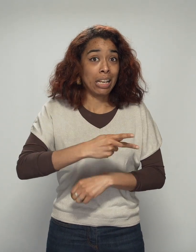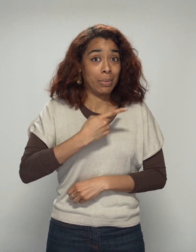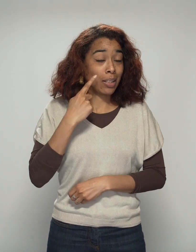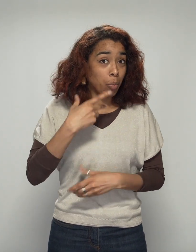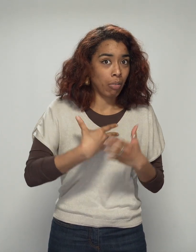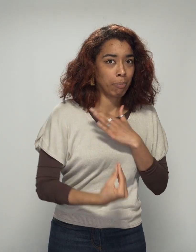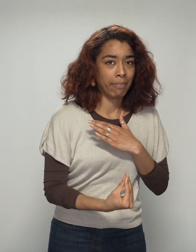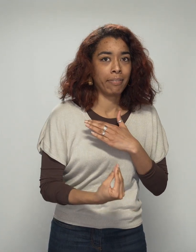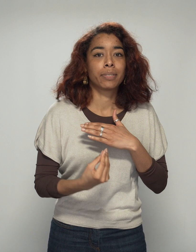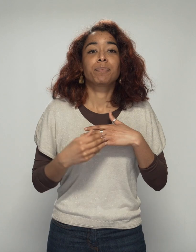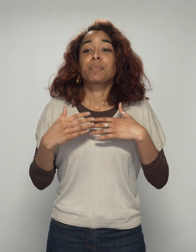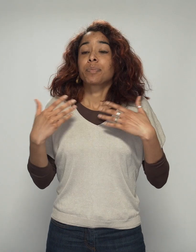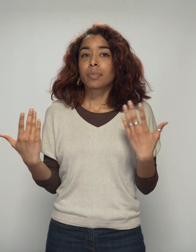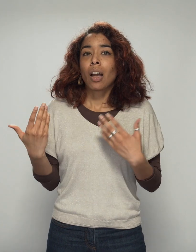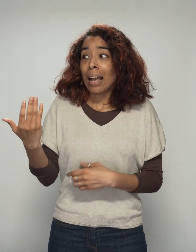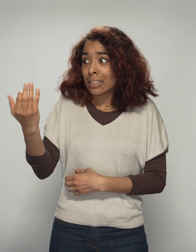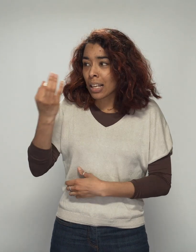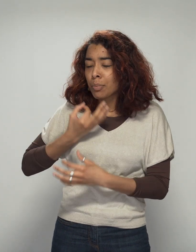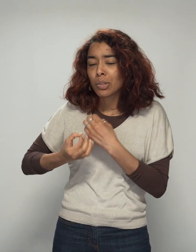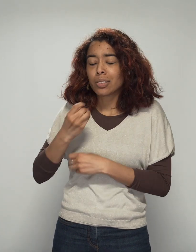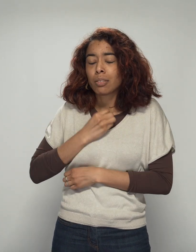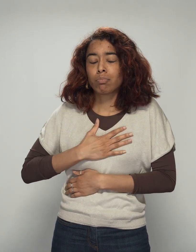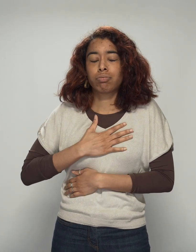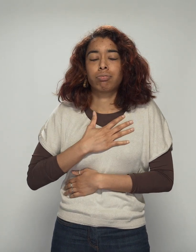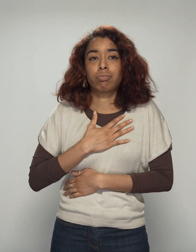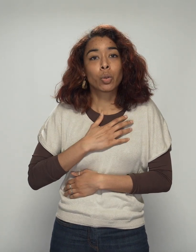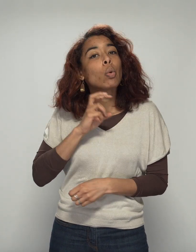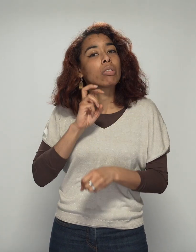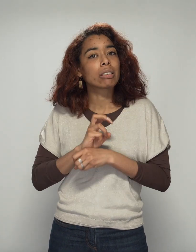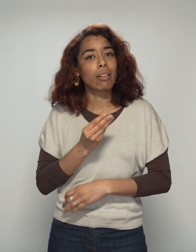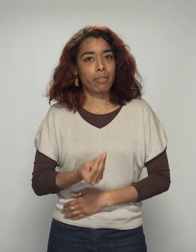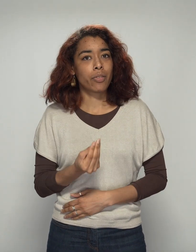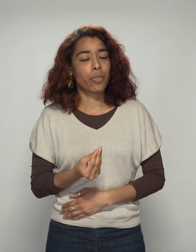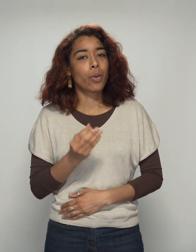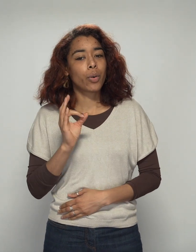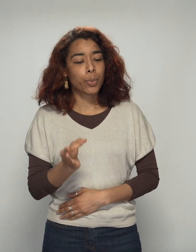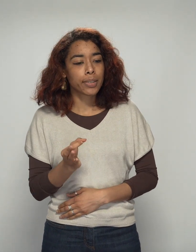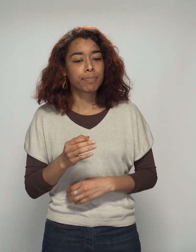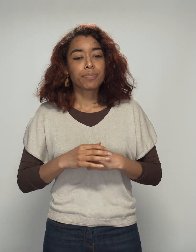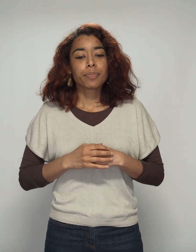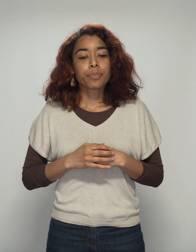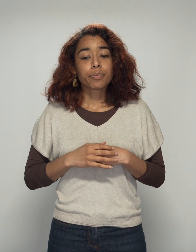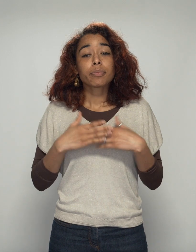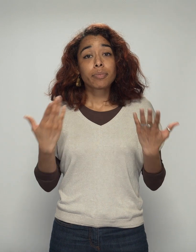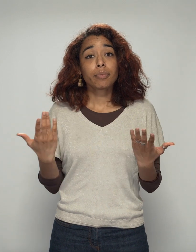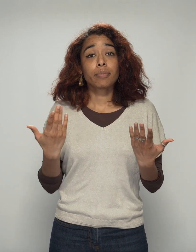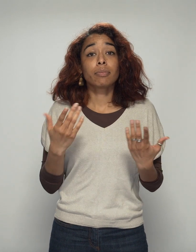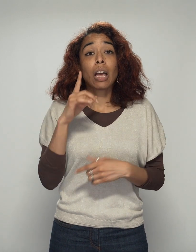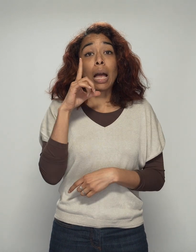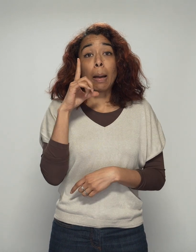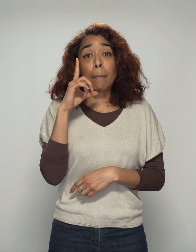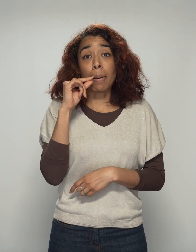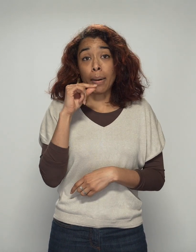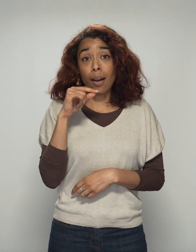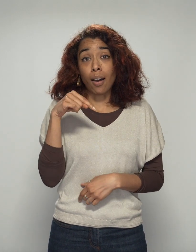médecin pour avorter. Et du coup, face à ces paroles d'amour qui m'ont touchée, j'ai décidé de garder l'enfant. Et puis